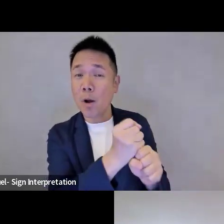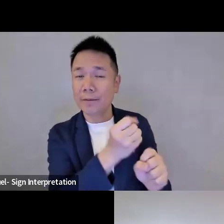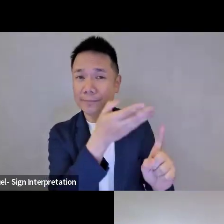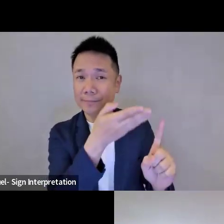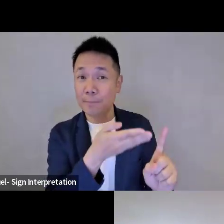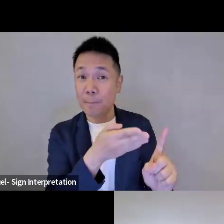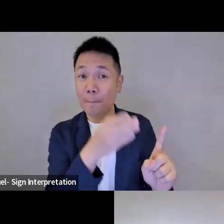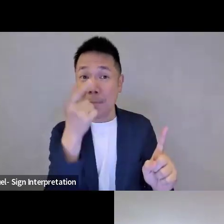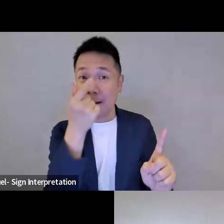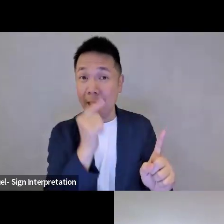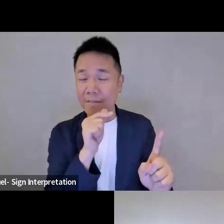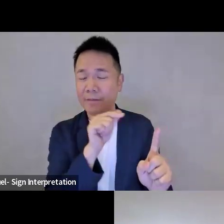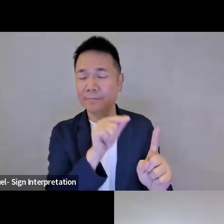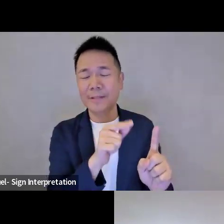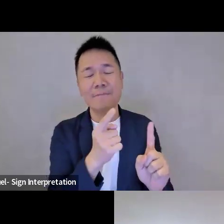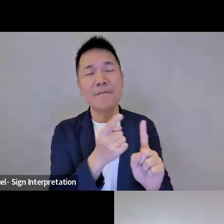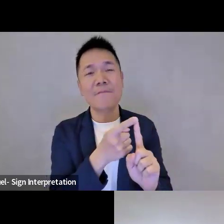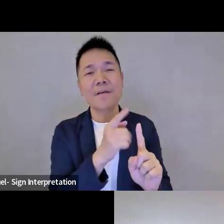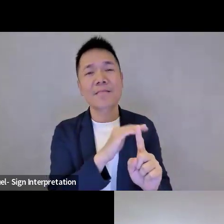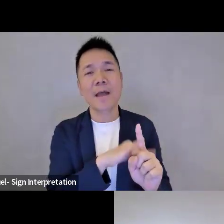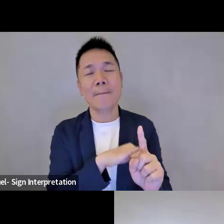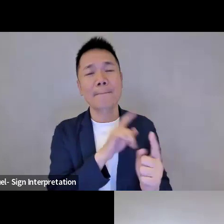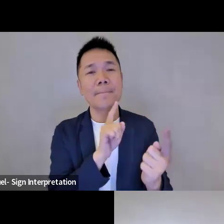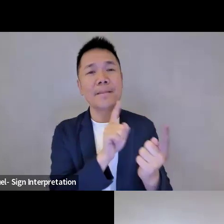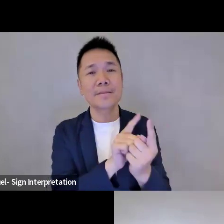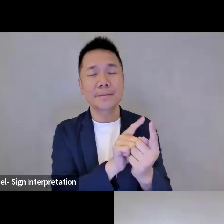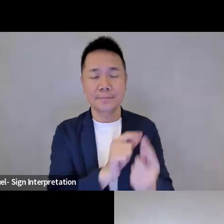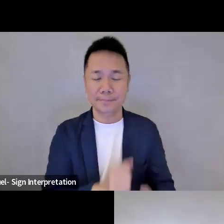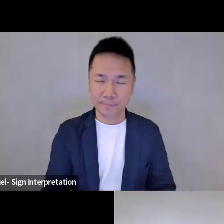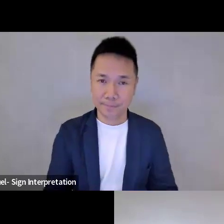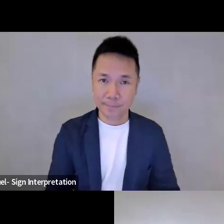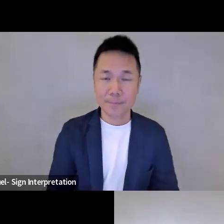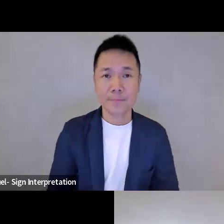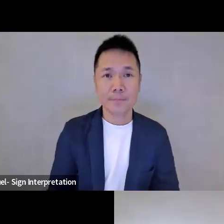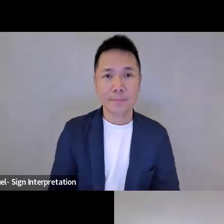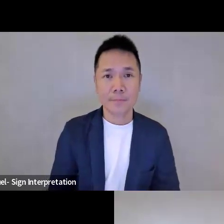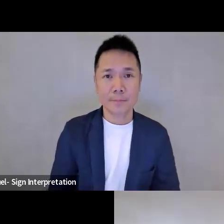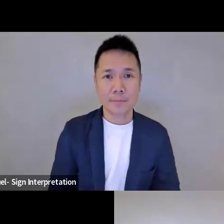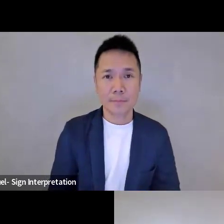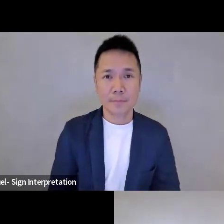当我在Bhargavi的办公室跟他谈话的时候，